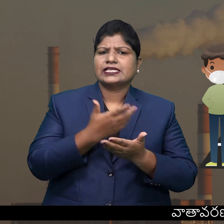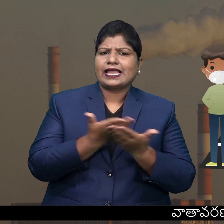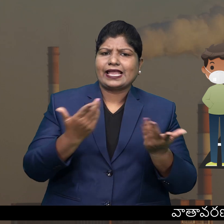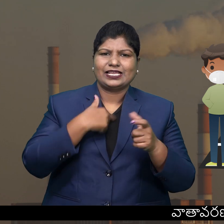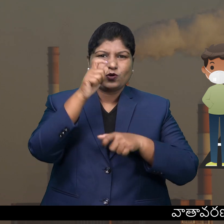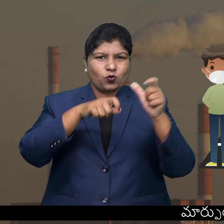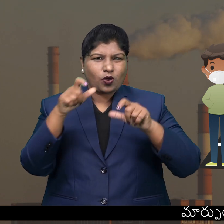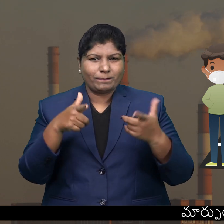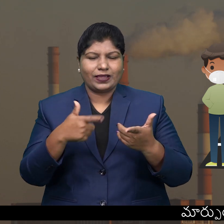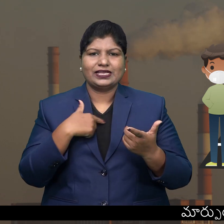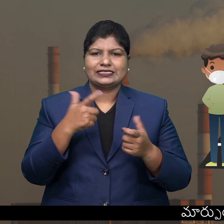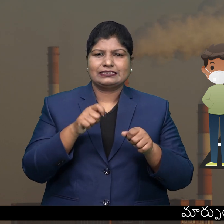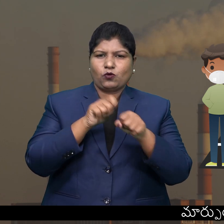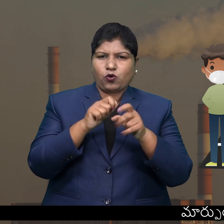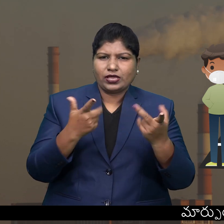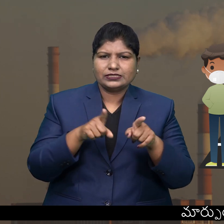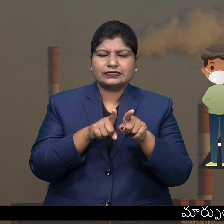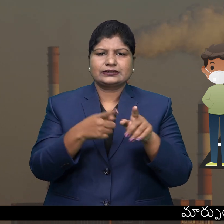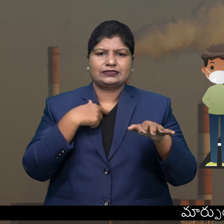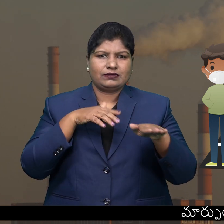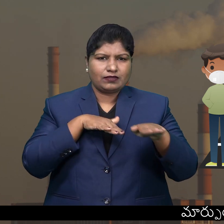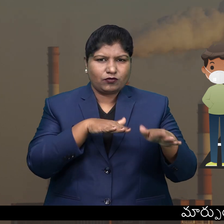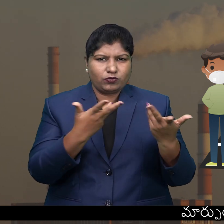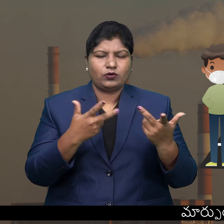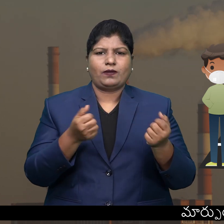వాతావరణంలో గణనీయమైన మార్పులను తీసుకువచ్చే